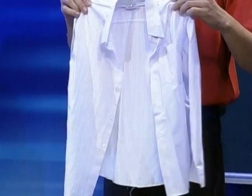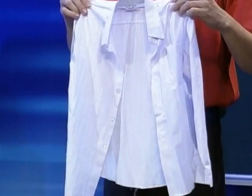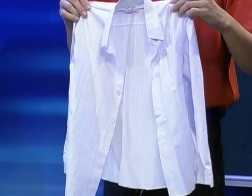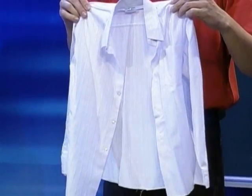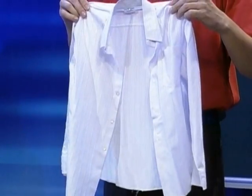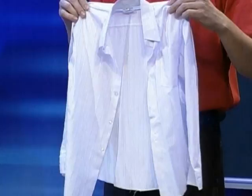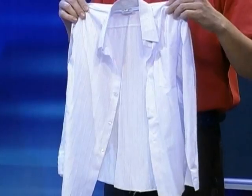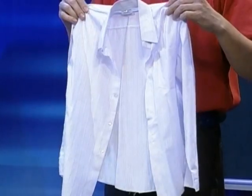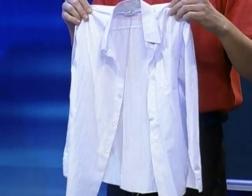Trên tay thầy có áo gì đây?